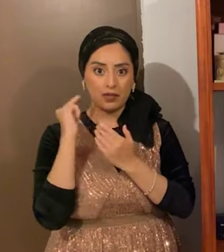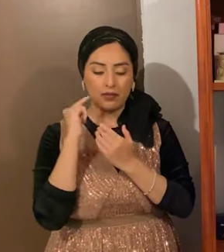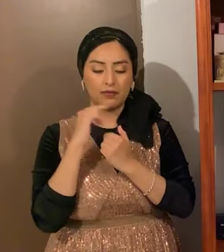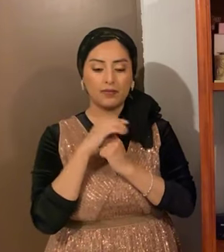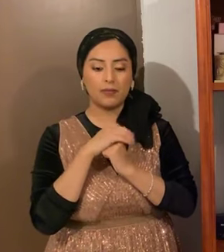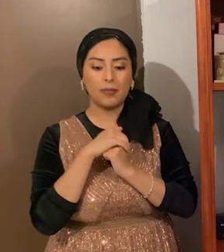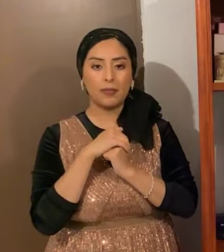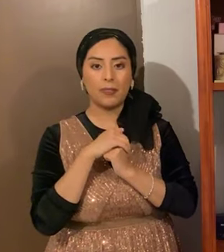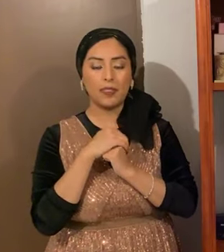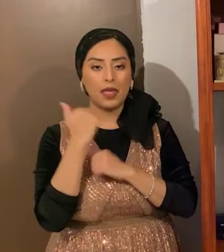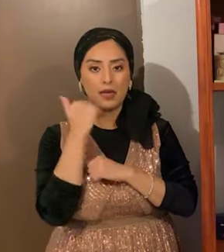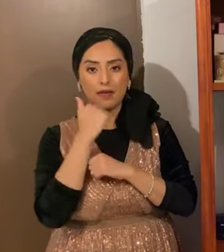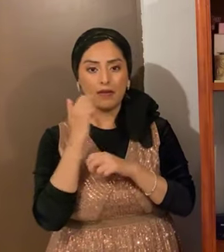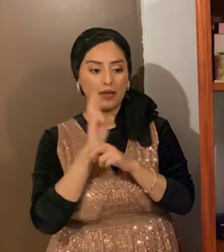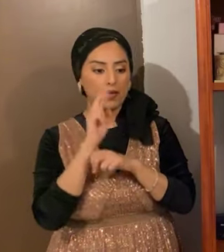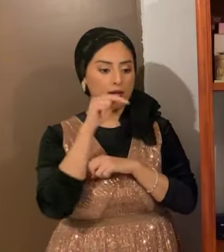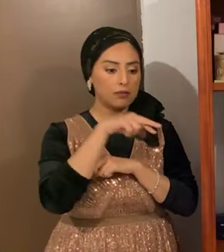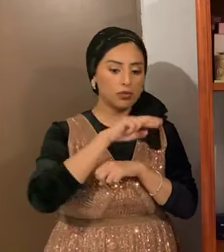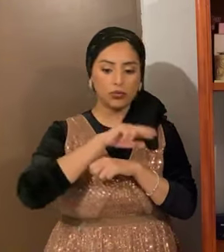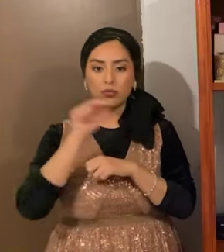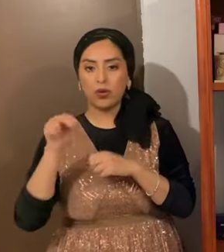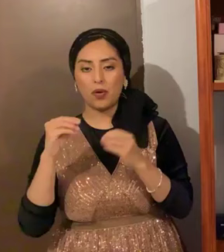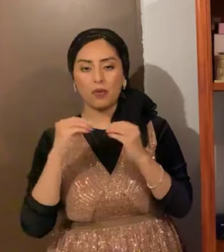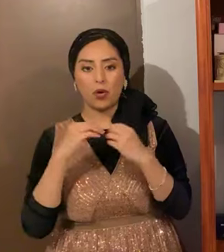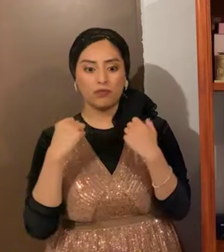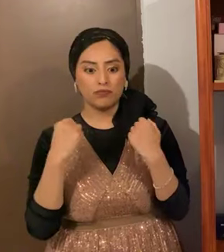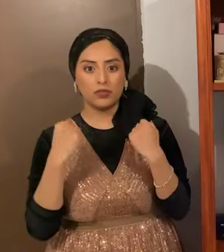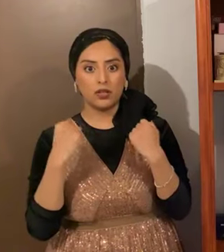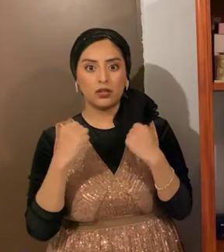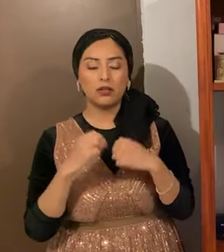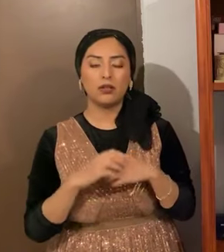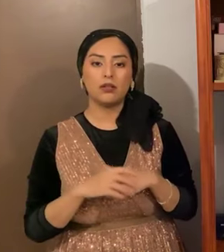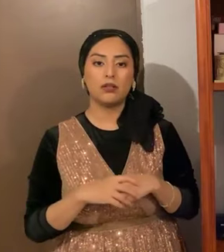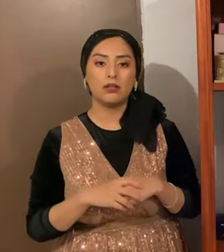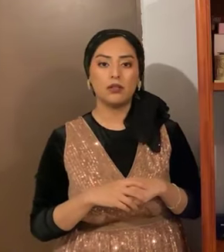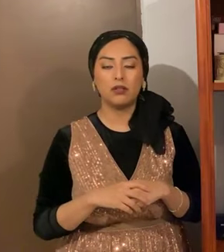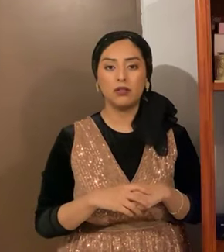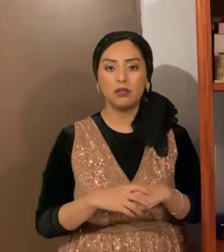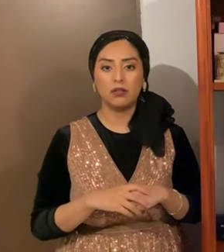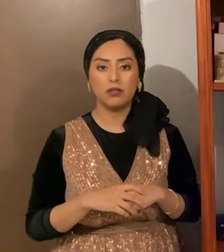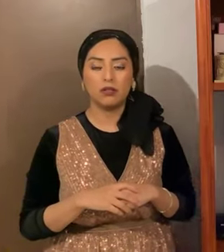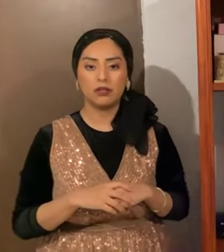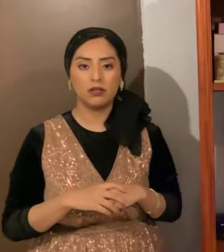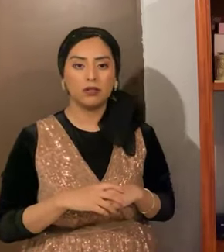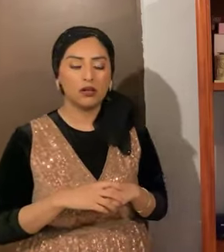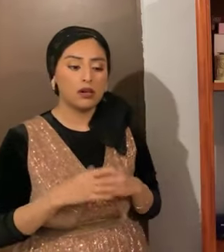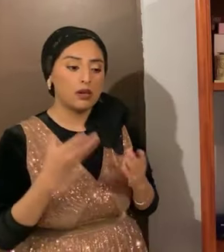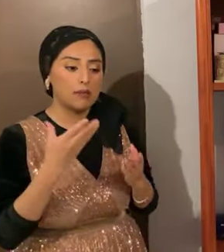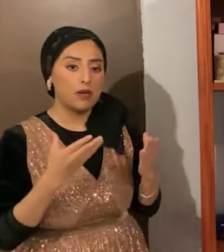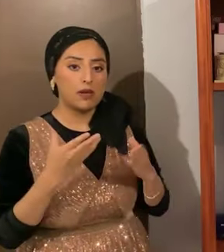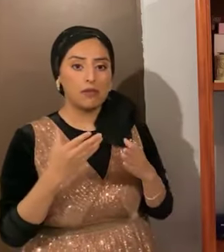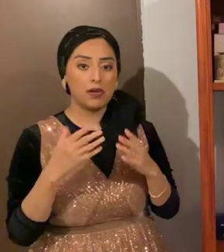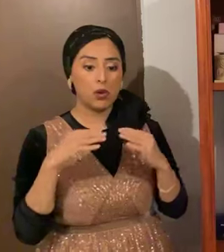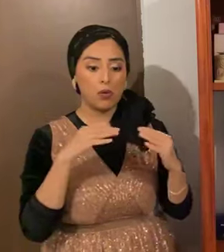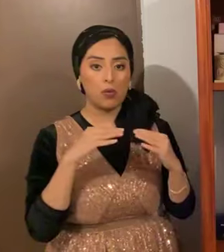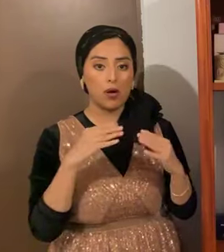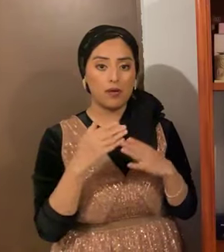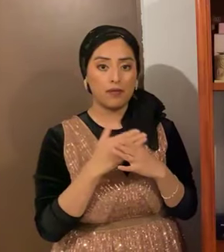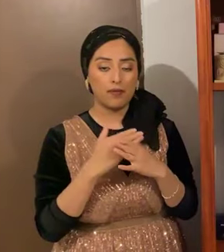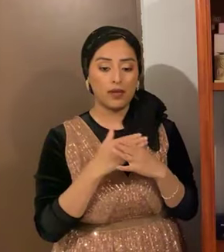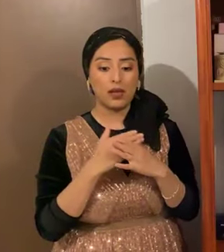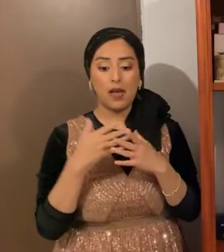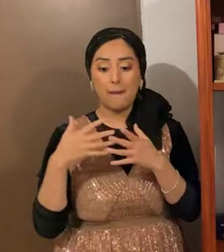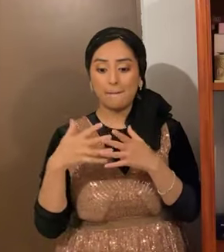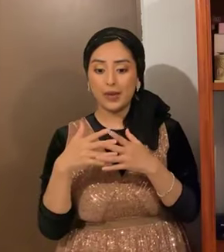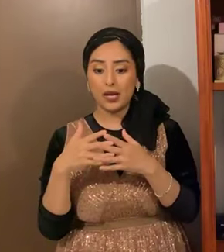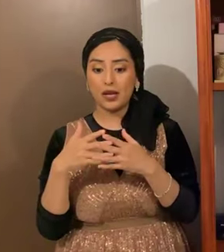ataques diarios se han intensificado para disuadir a Hezbollah de unirse a la posible guerra entre Estados Unidos, Israel e